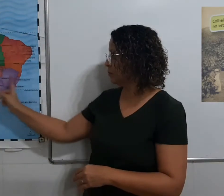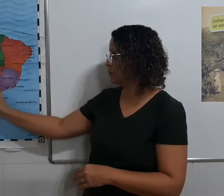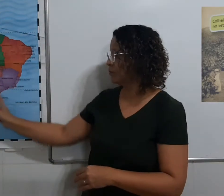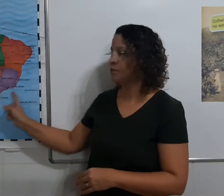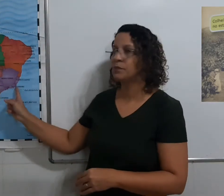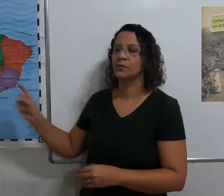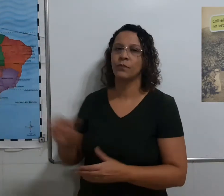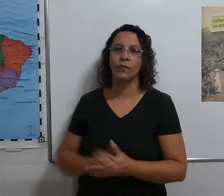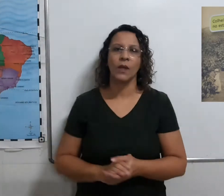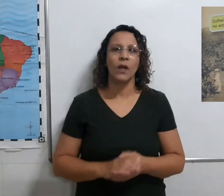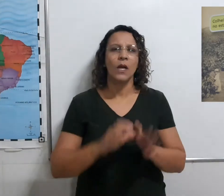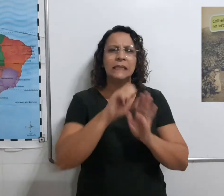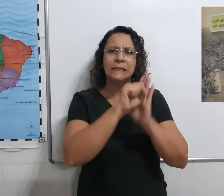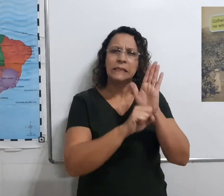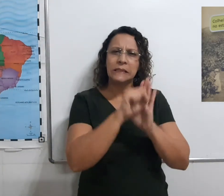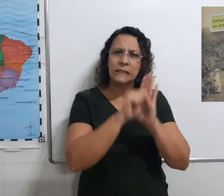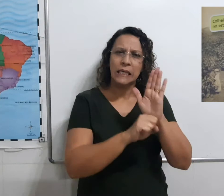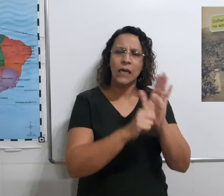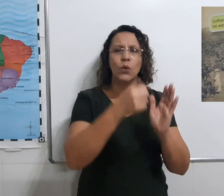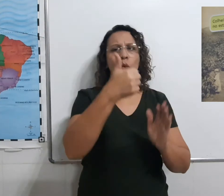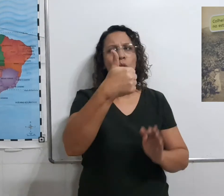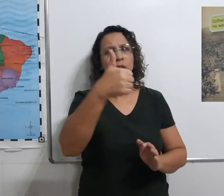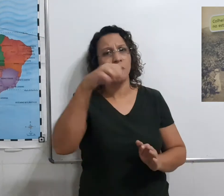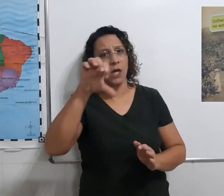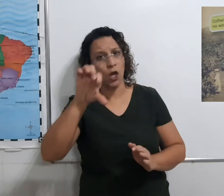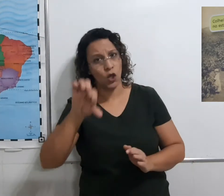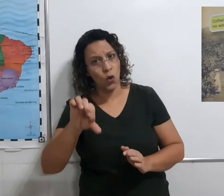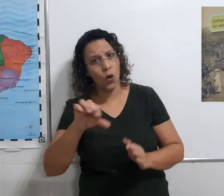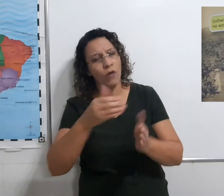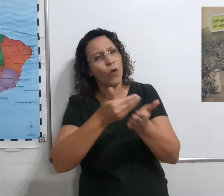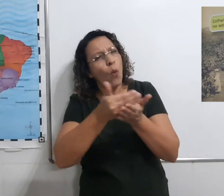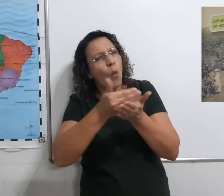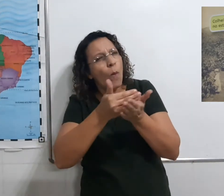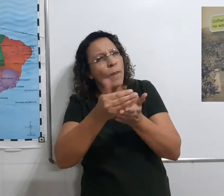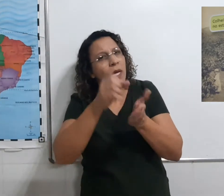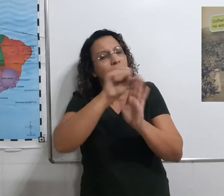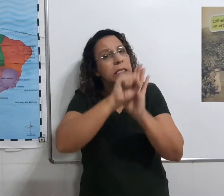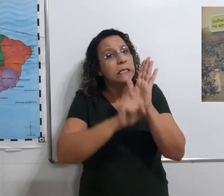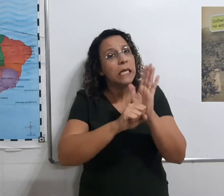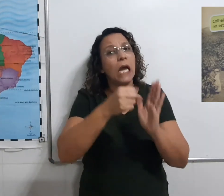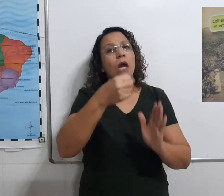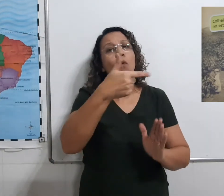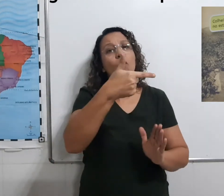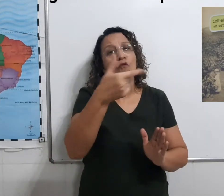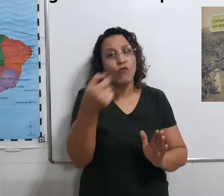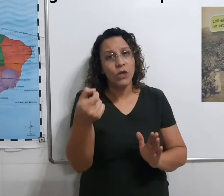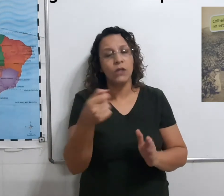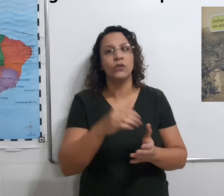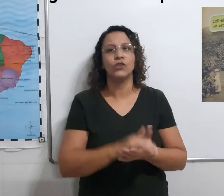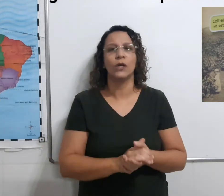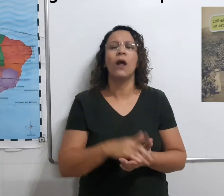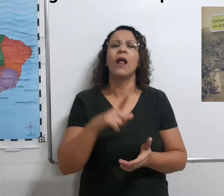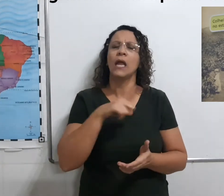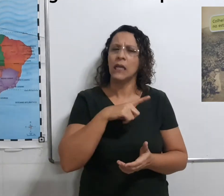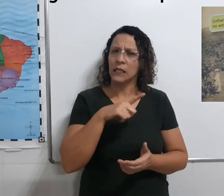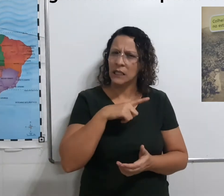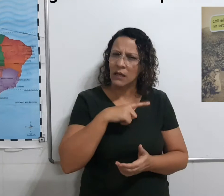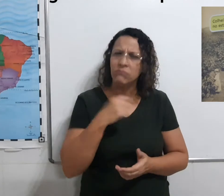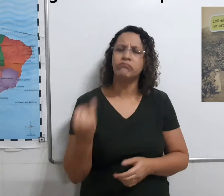entre o século XIX e início do XX, teve grande importância